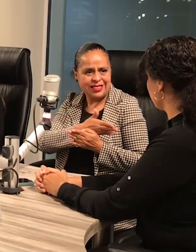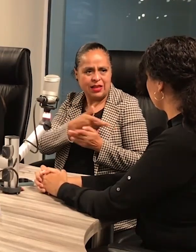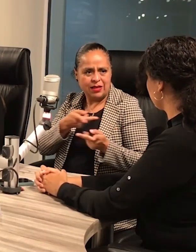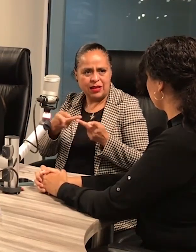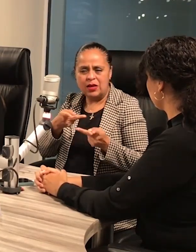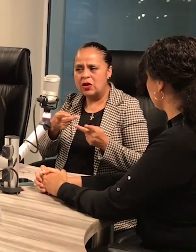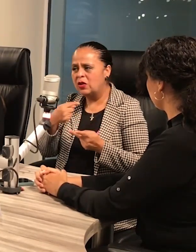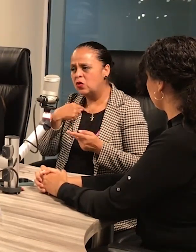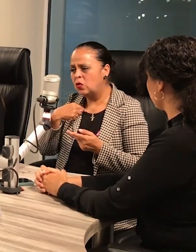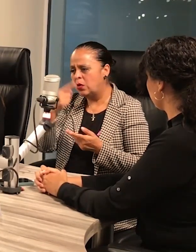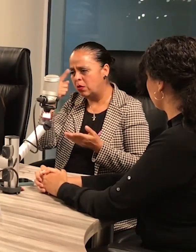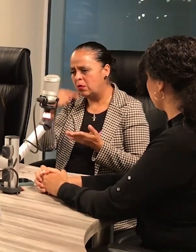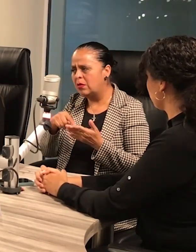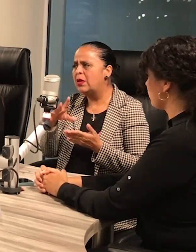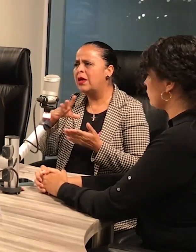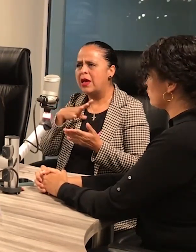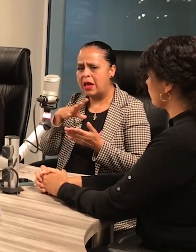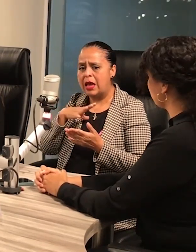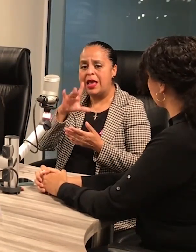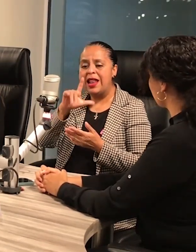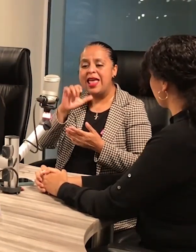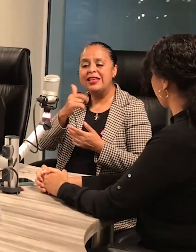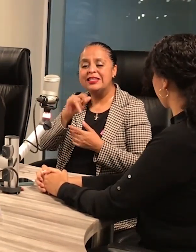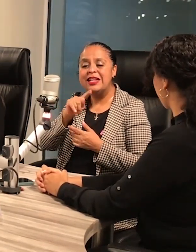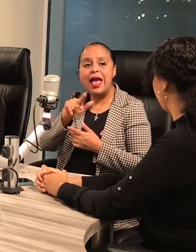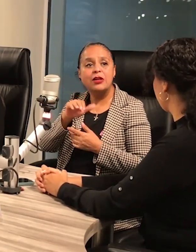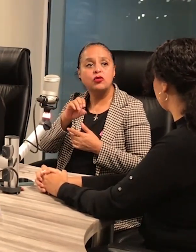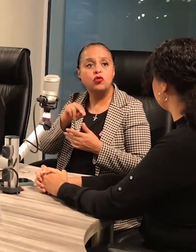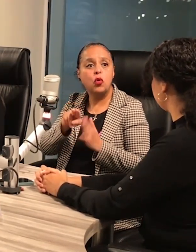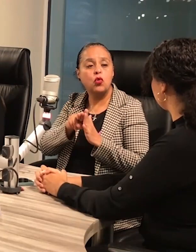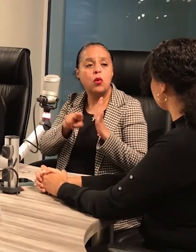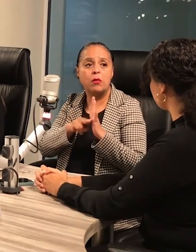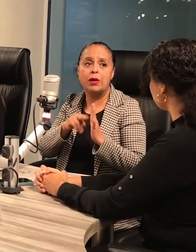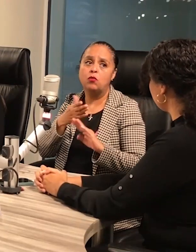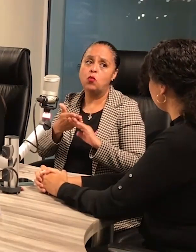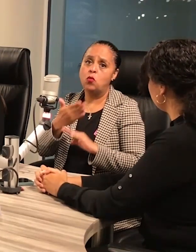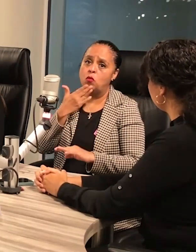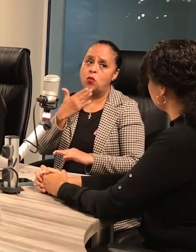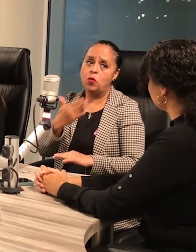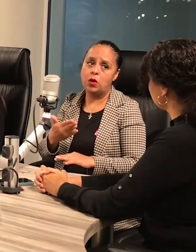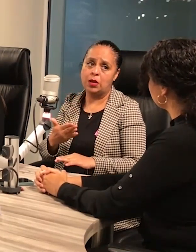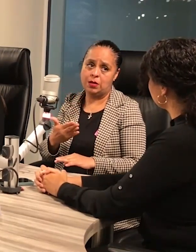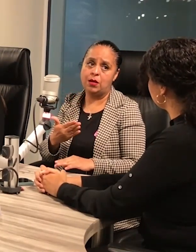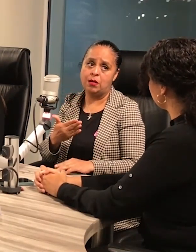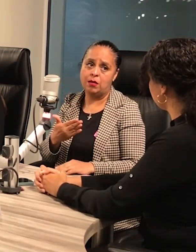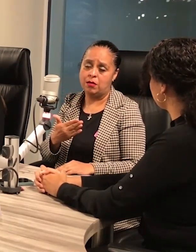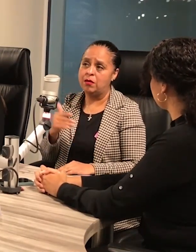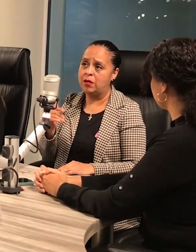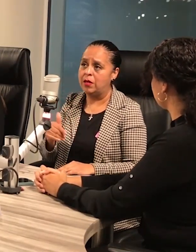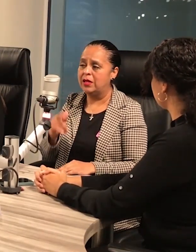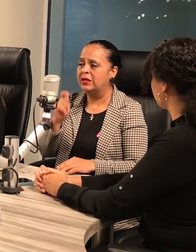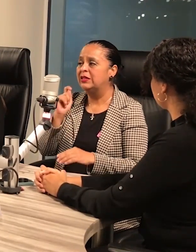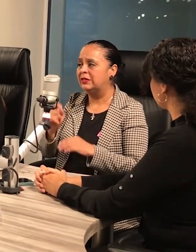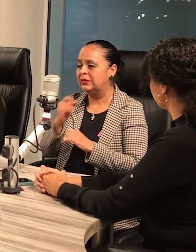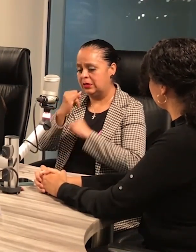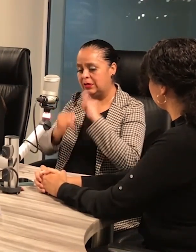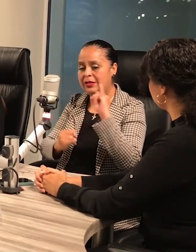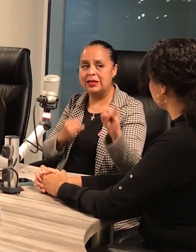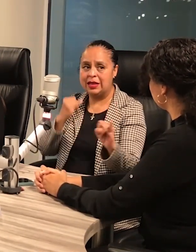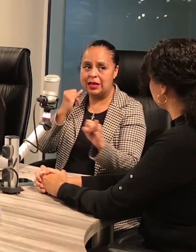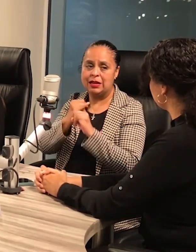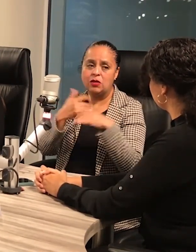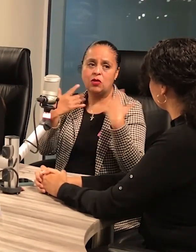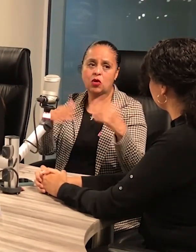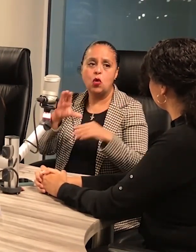que tenemos muy buena legislación, creo que tenemos una normatividad muy buena, partiendo pues desde la parte de lo internacional, ¿no? De